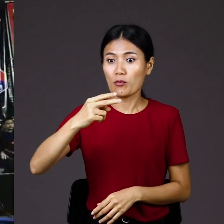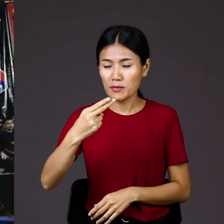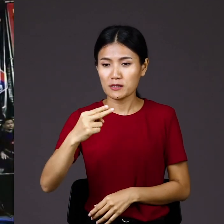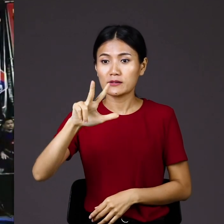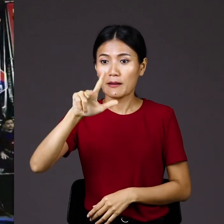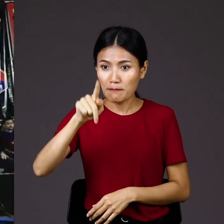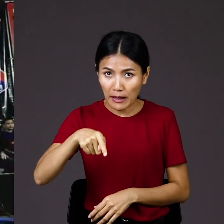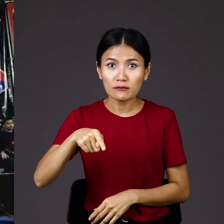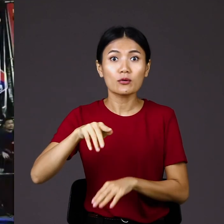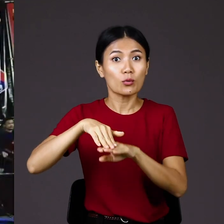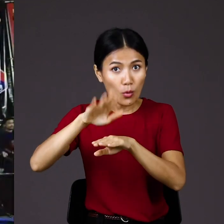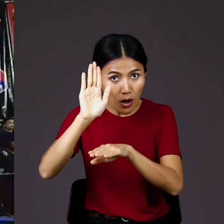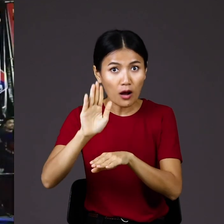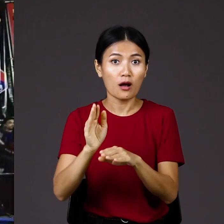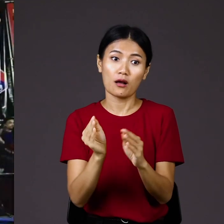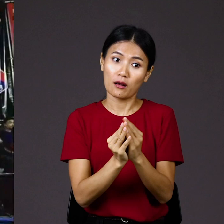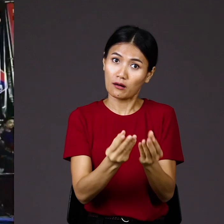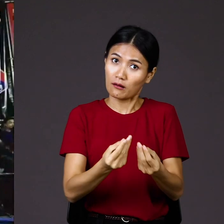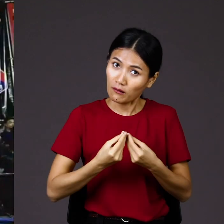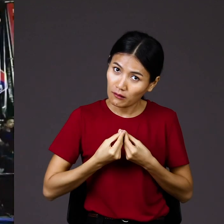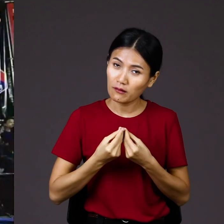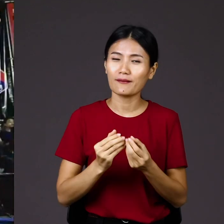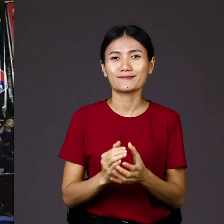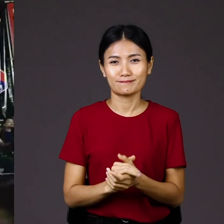163,000 กว่าคะแนน